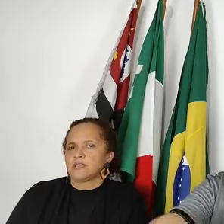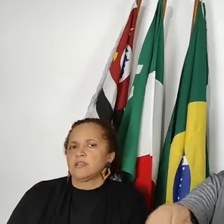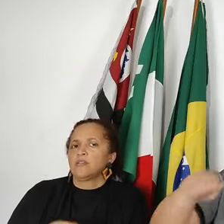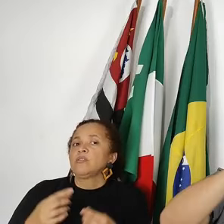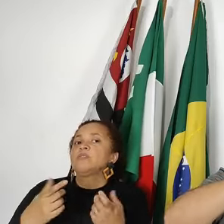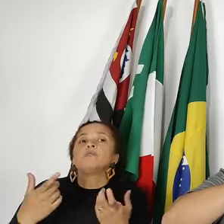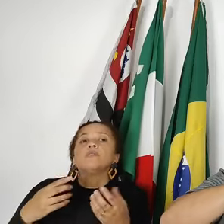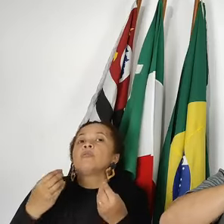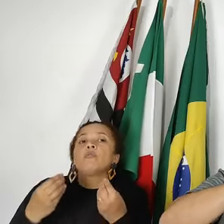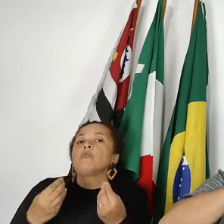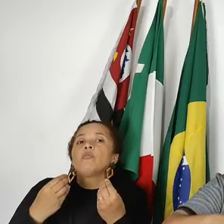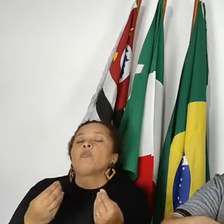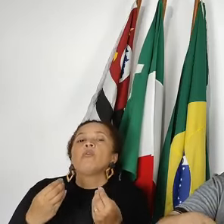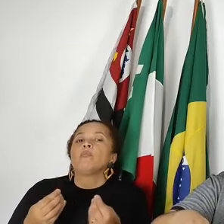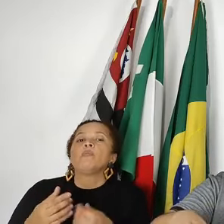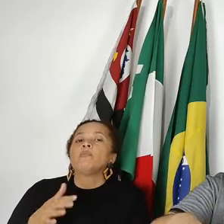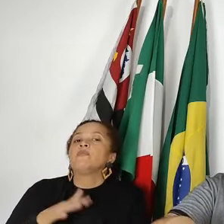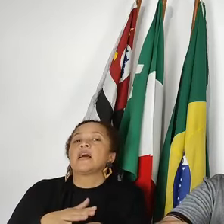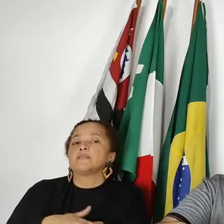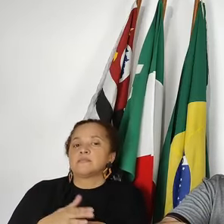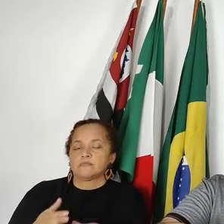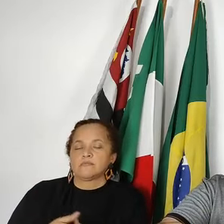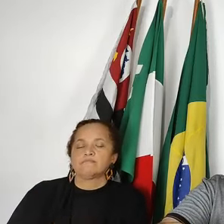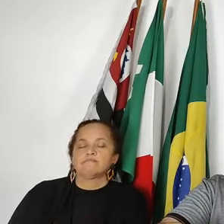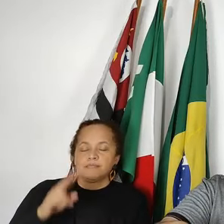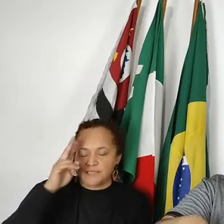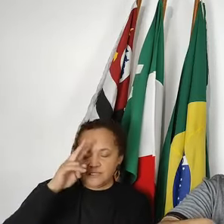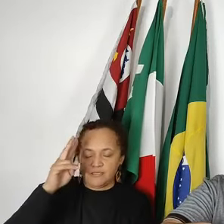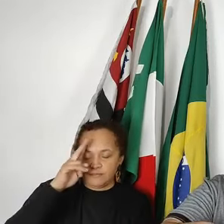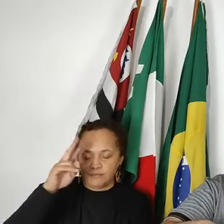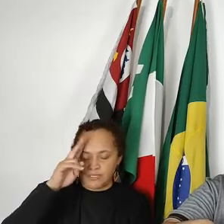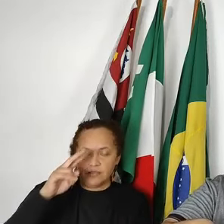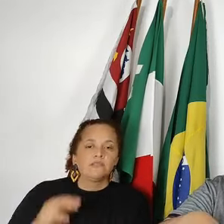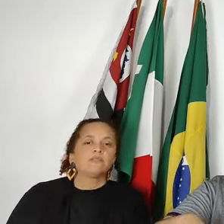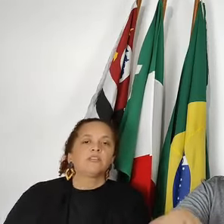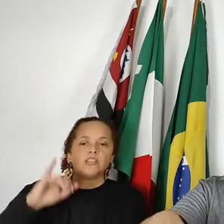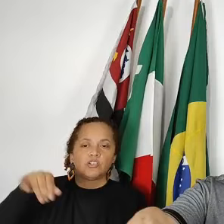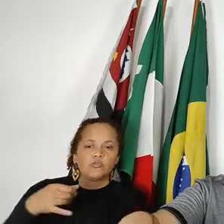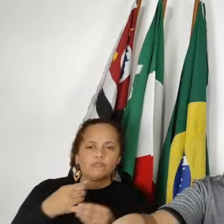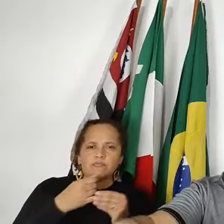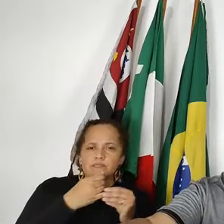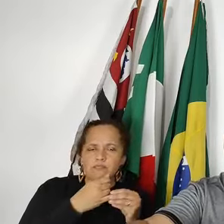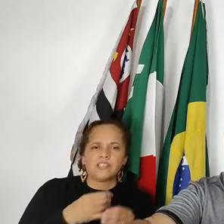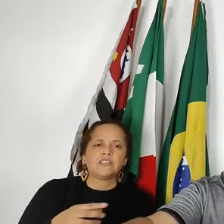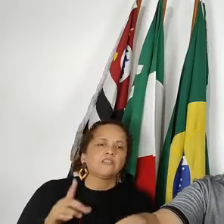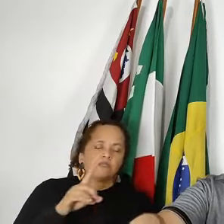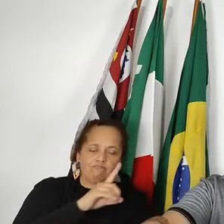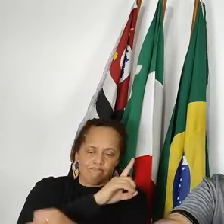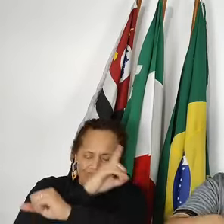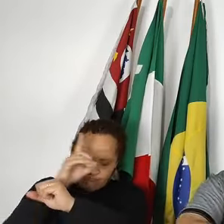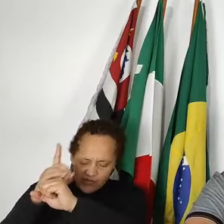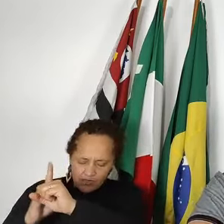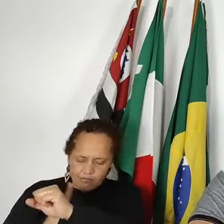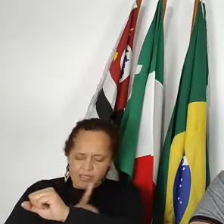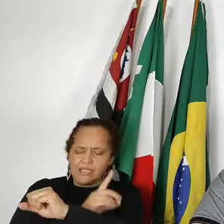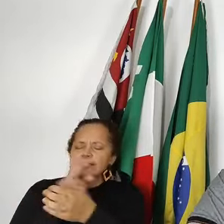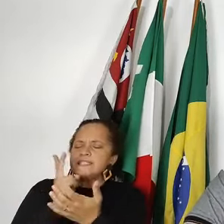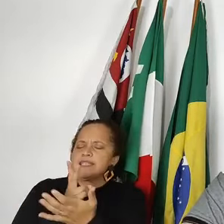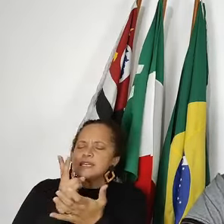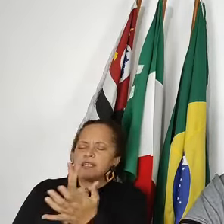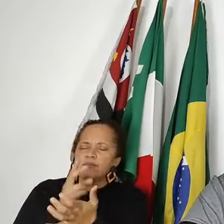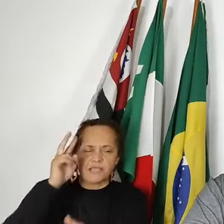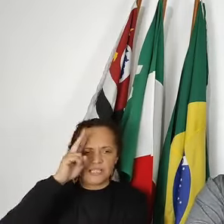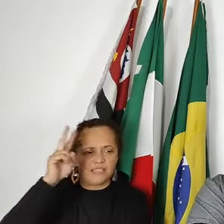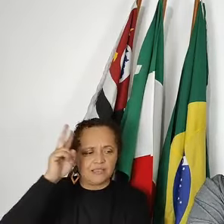coisas? Voltando para Josué, medita de dia e de noite na palavra, para a gente fazer tudo quanto nele está escrito. Aqui,